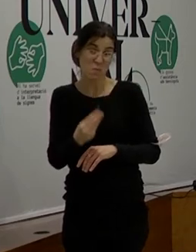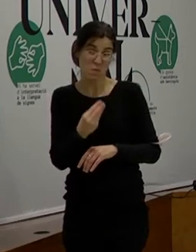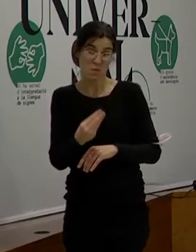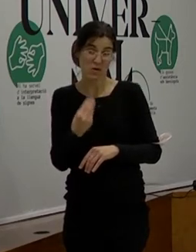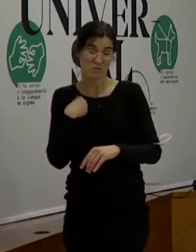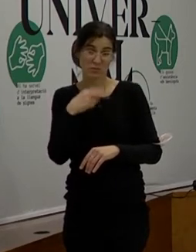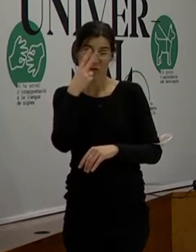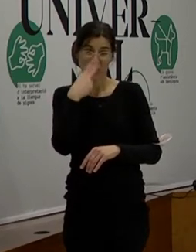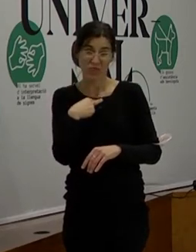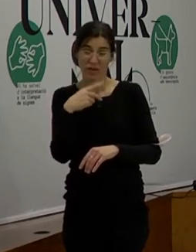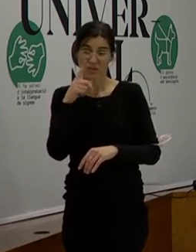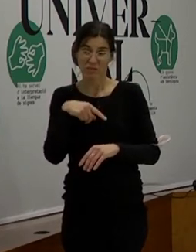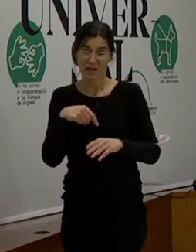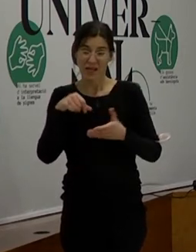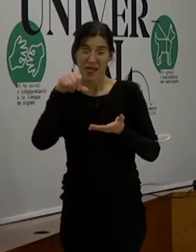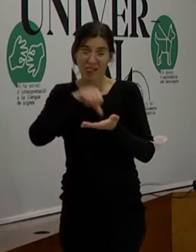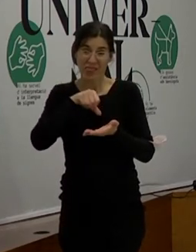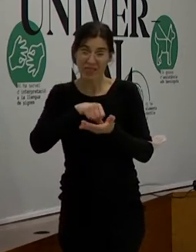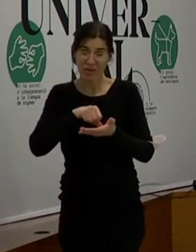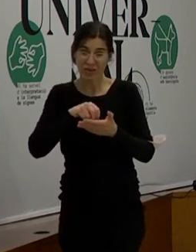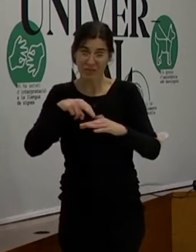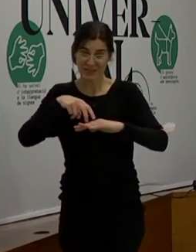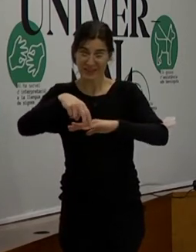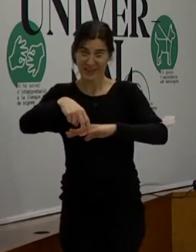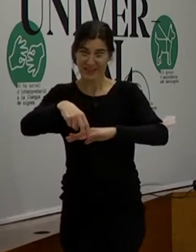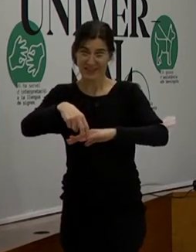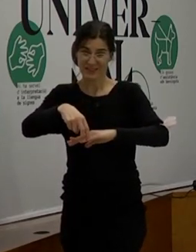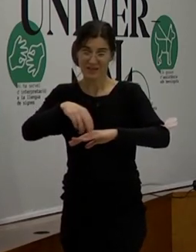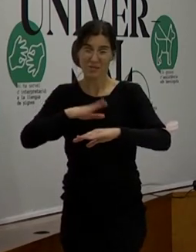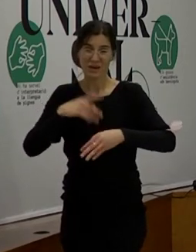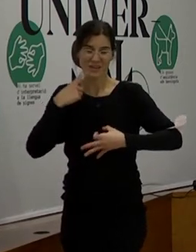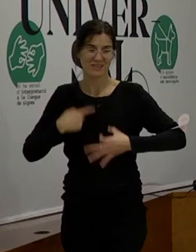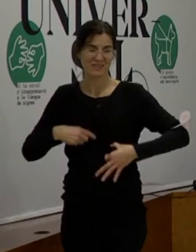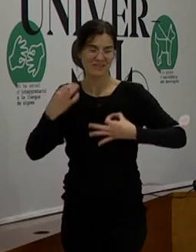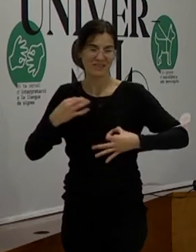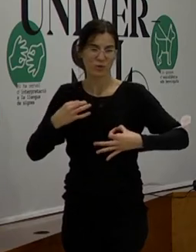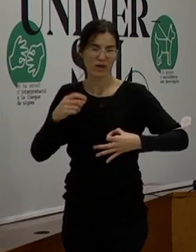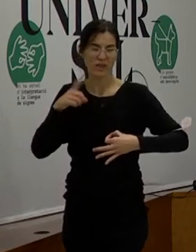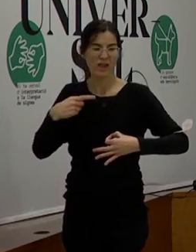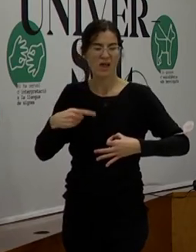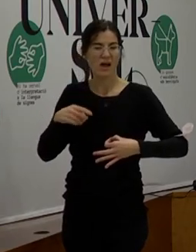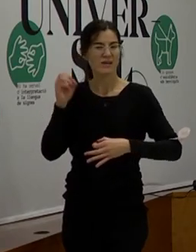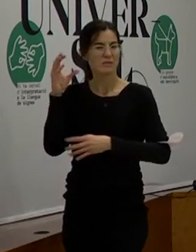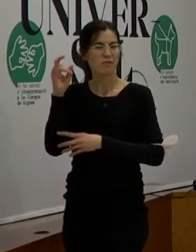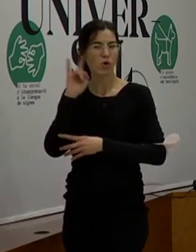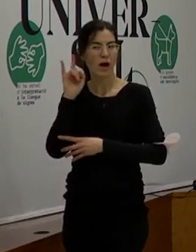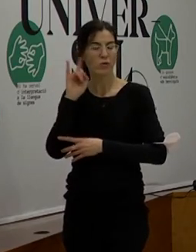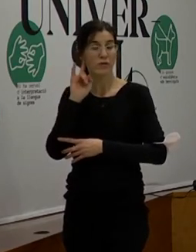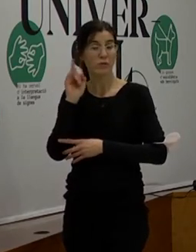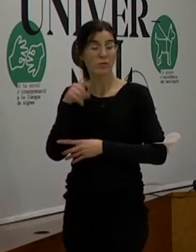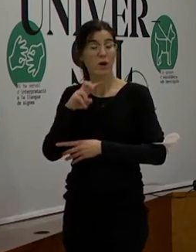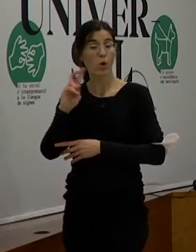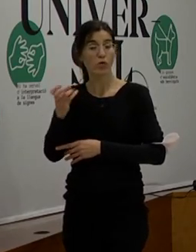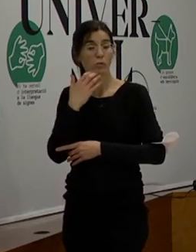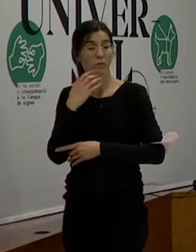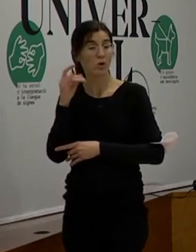també va pel centre del pas de vianants. ¿Vale? Per això volen el semàforo auditivo. Una altra cosa és que